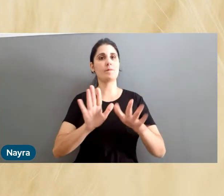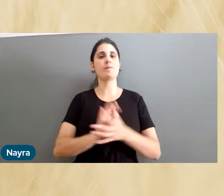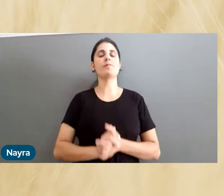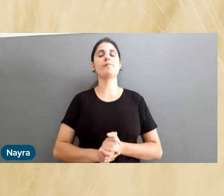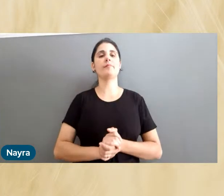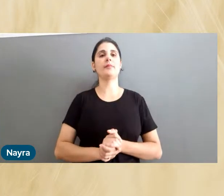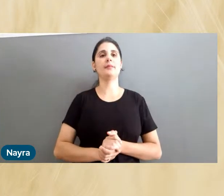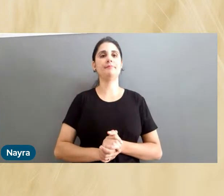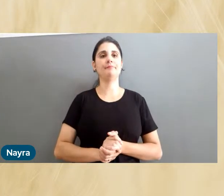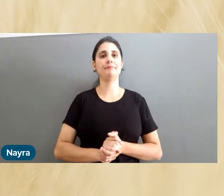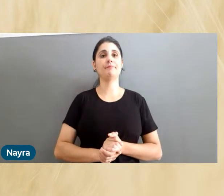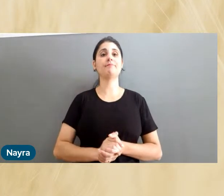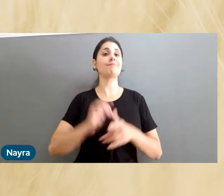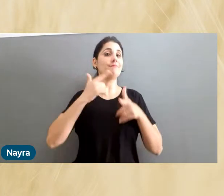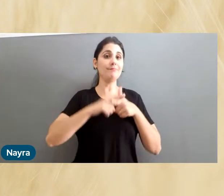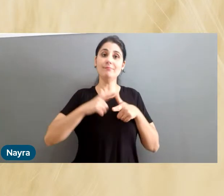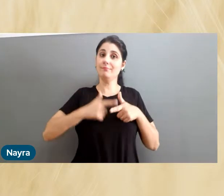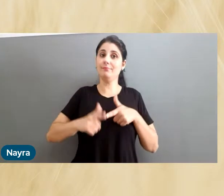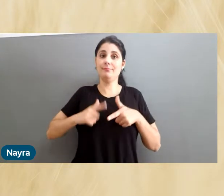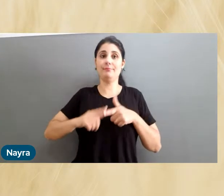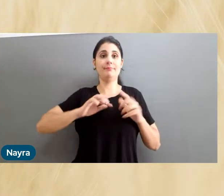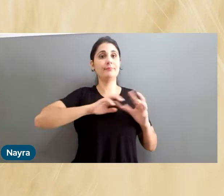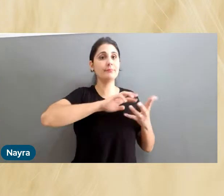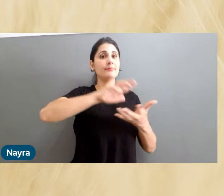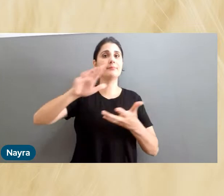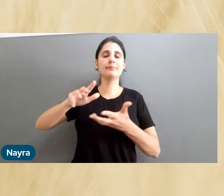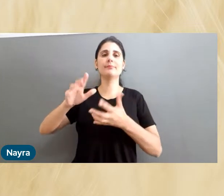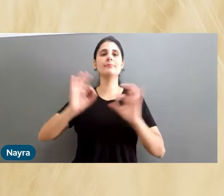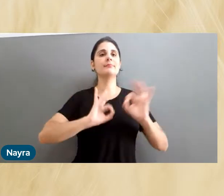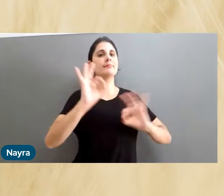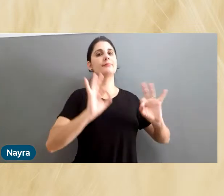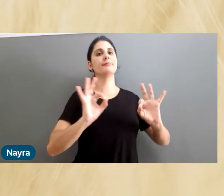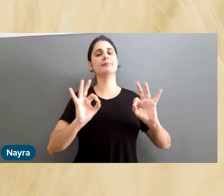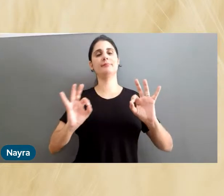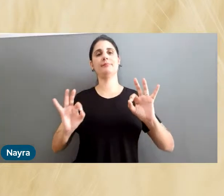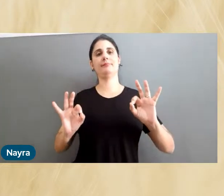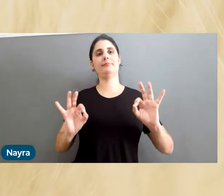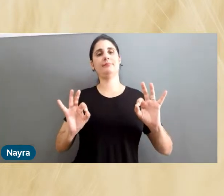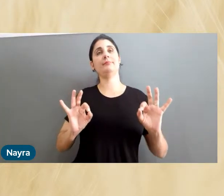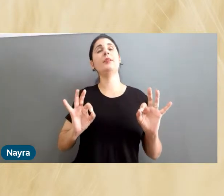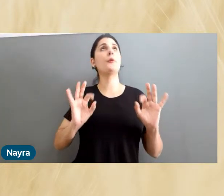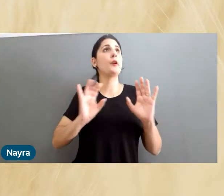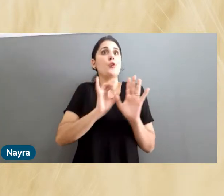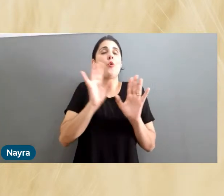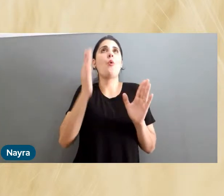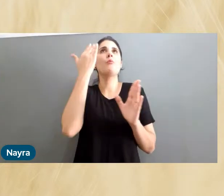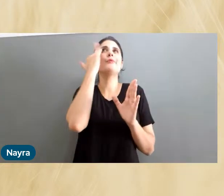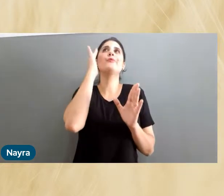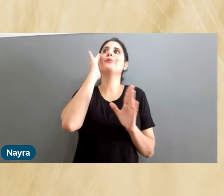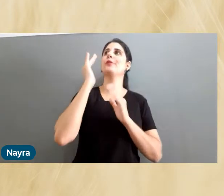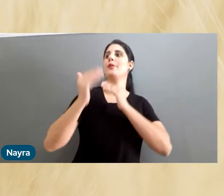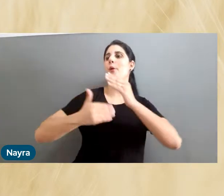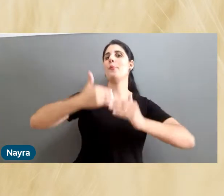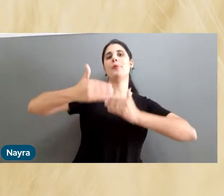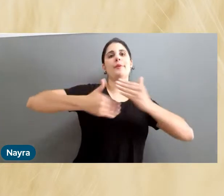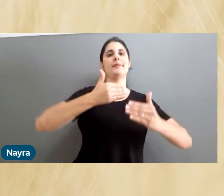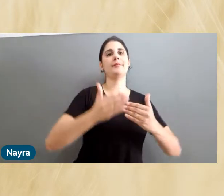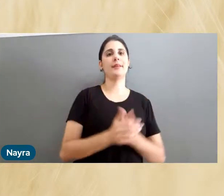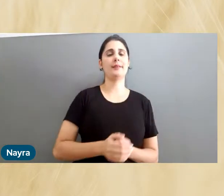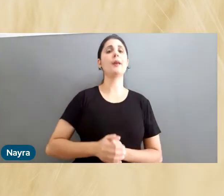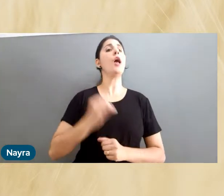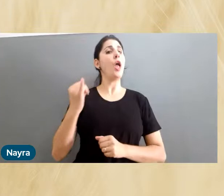grande problema da transição planetária para cada um de nós não é exclusivamente de entendermos o processo. É importante